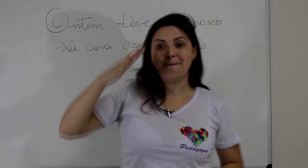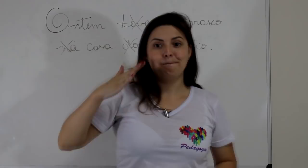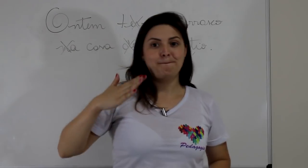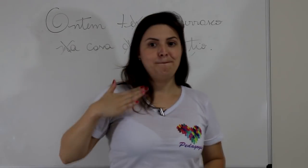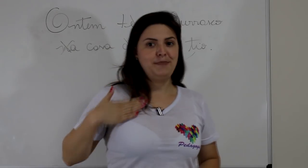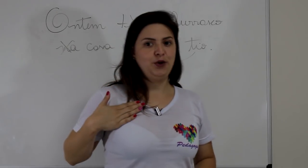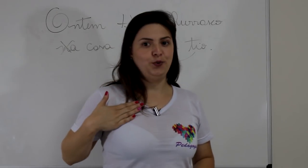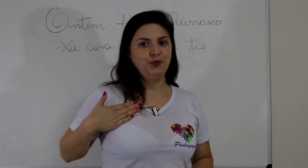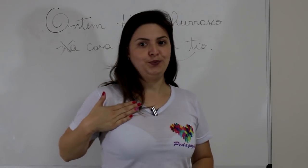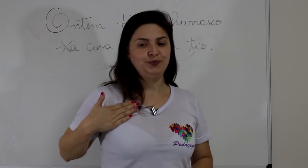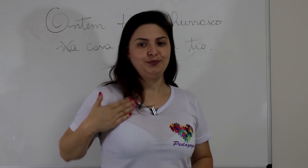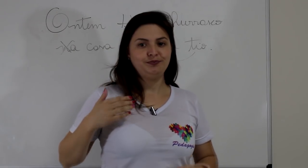meu.